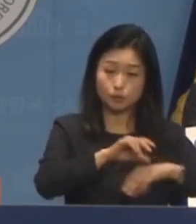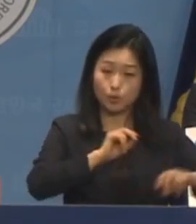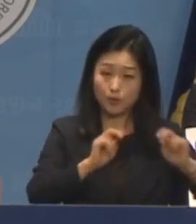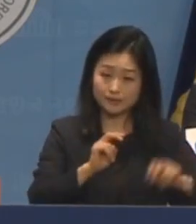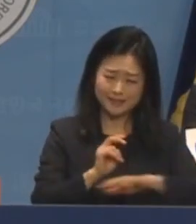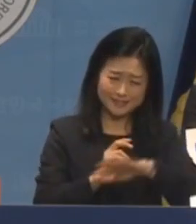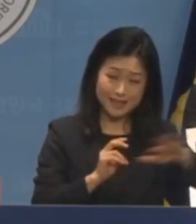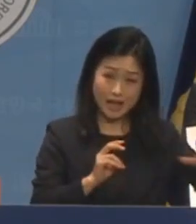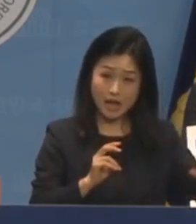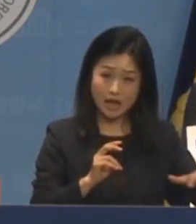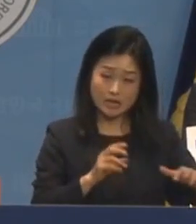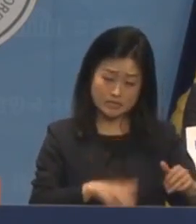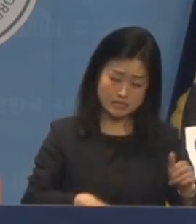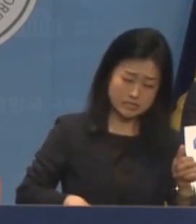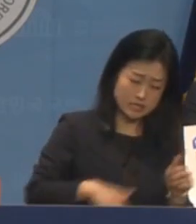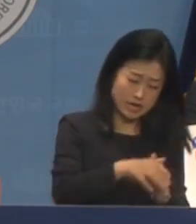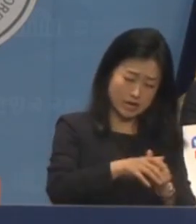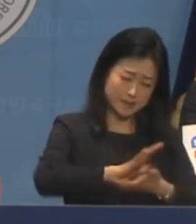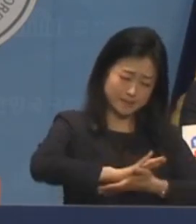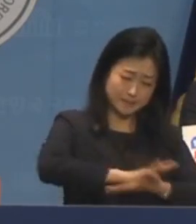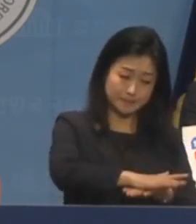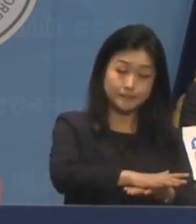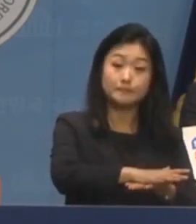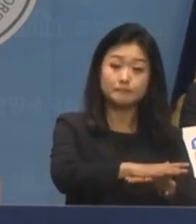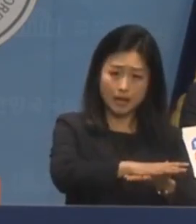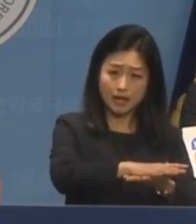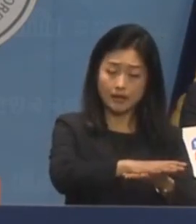언론인들을 야만적으로 탄압해왔습니다.